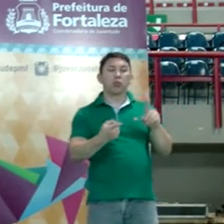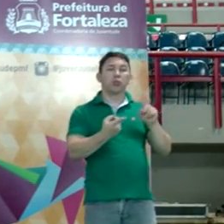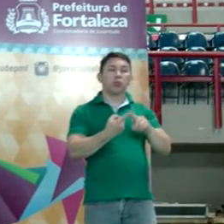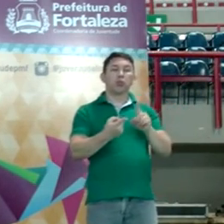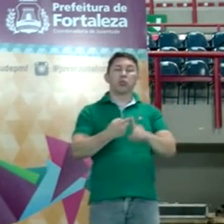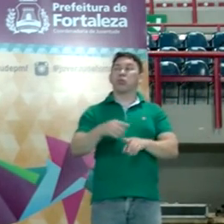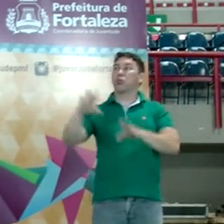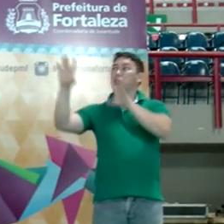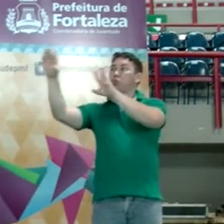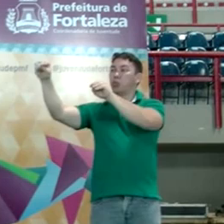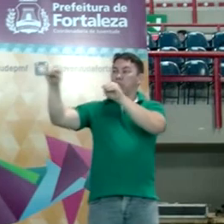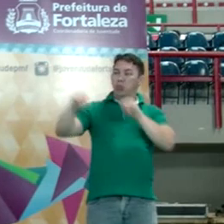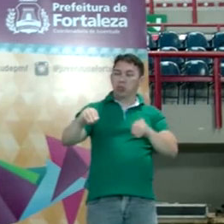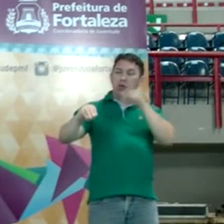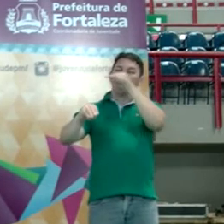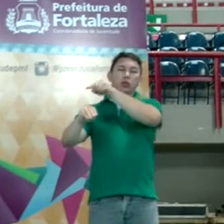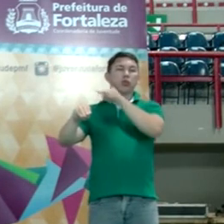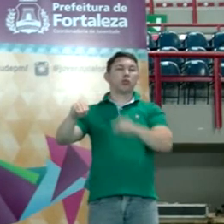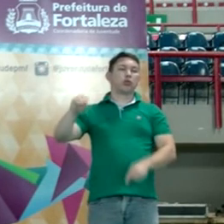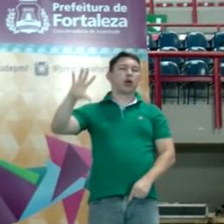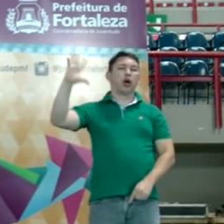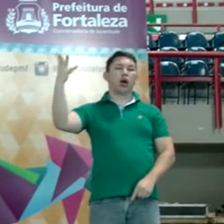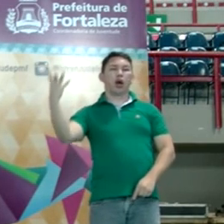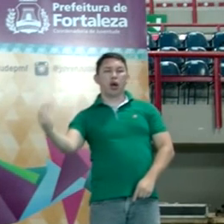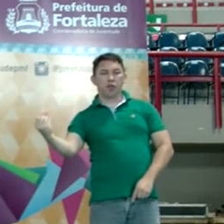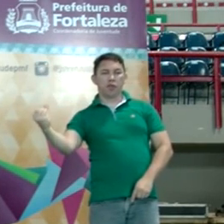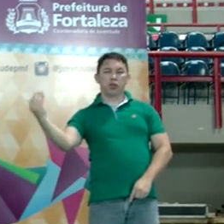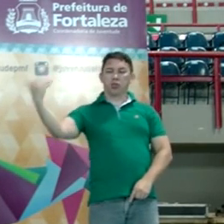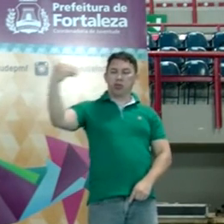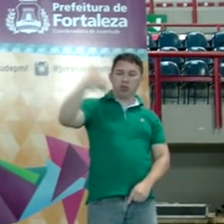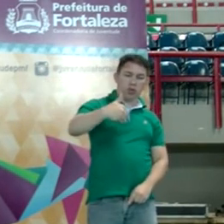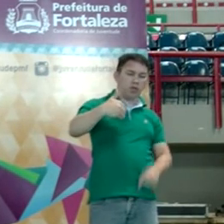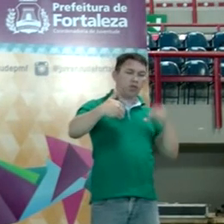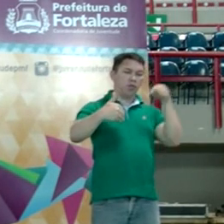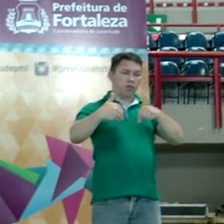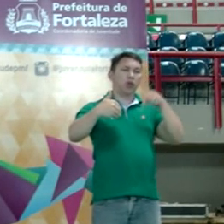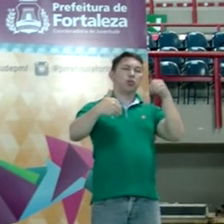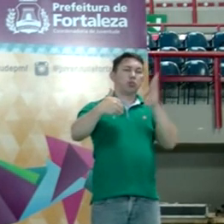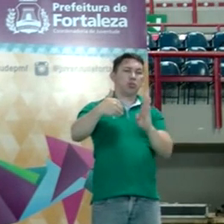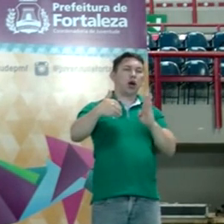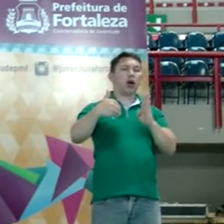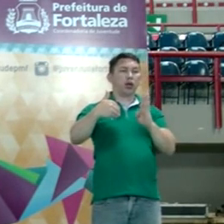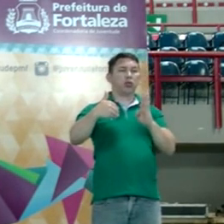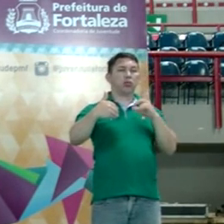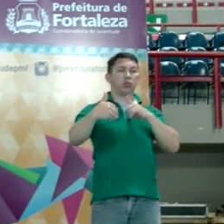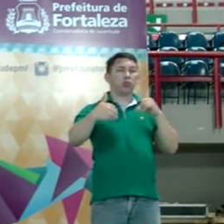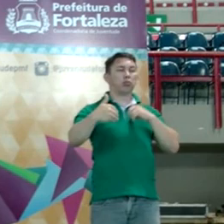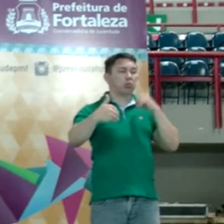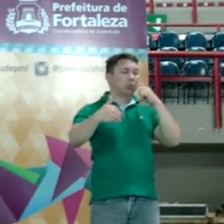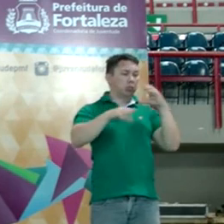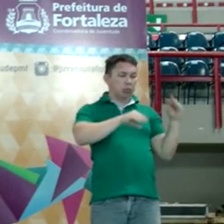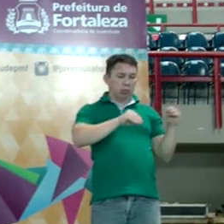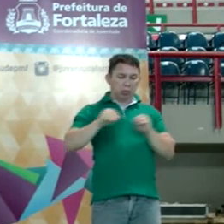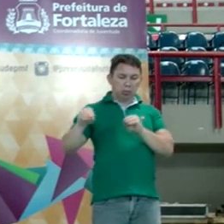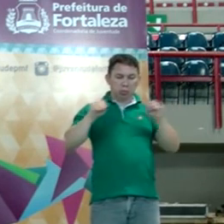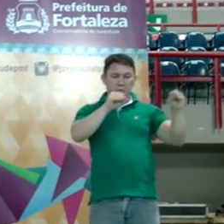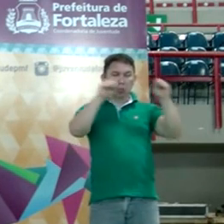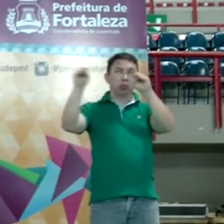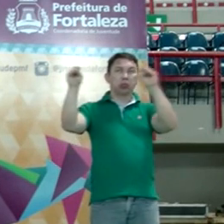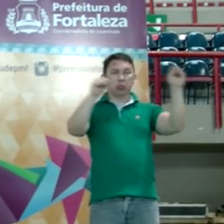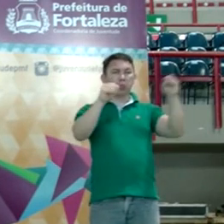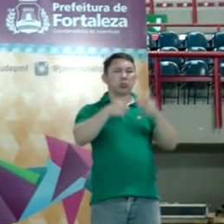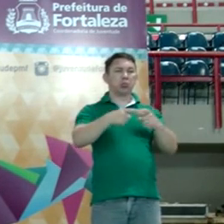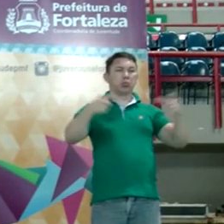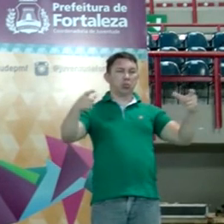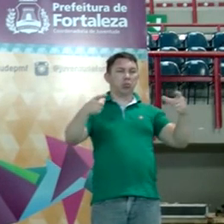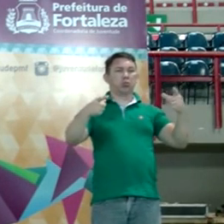também de muitas pessoas que estão vindo da África, que estão vindo para o Brasil, certo? Nós estamos tendo uma migração